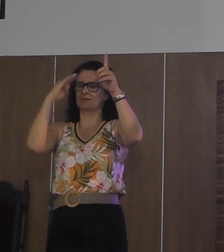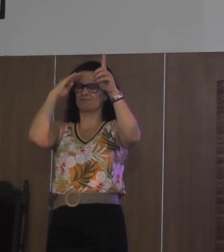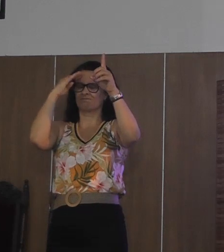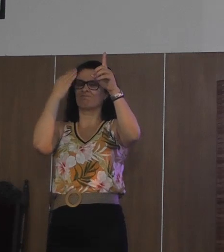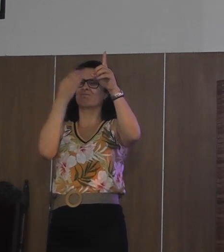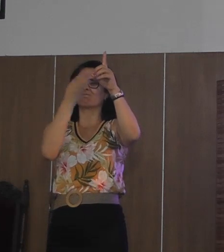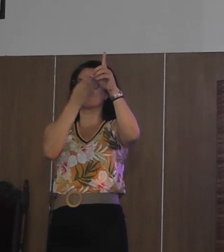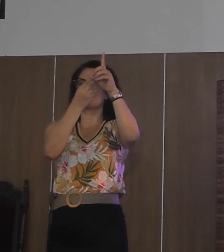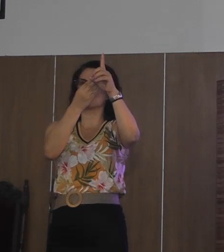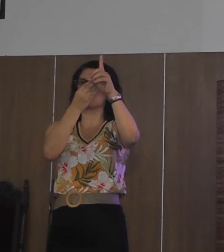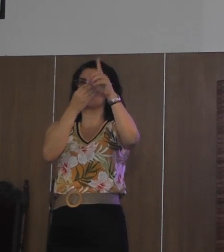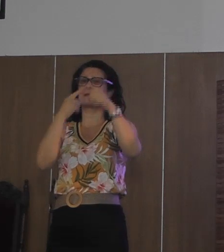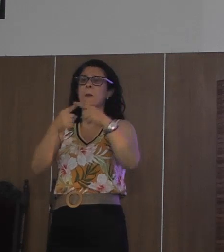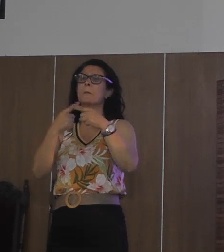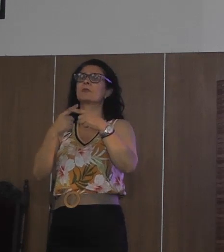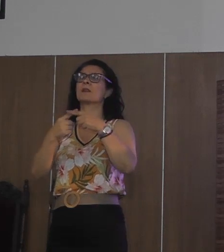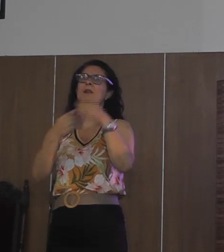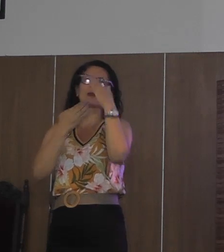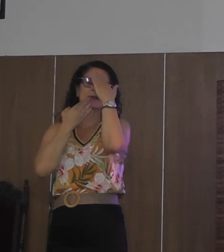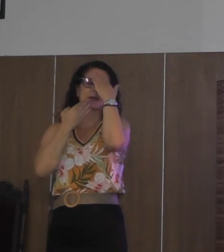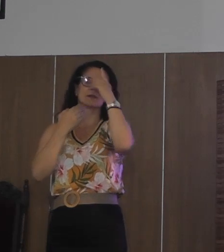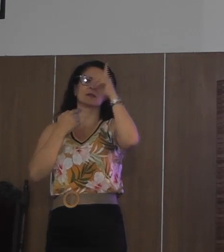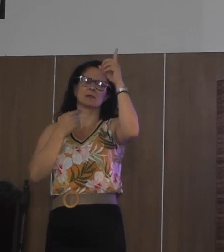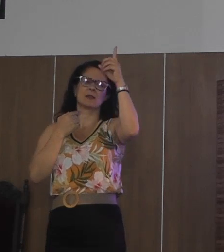lá atrás, retroceder.